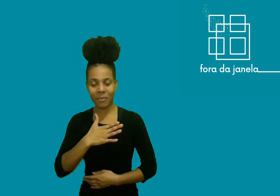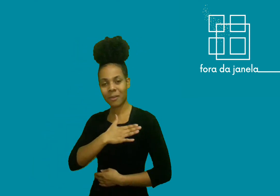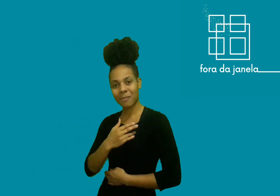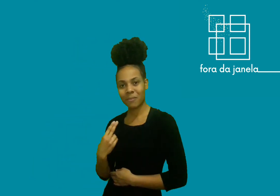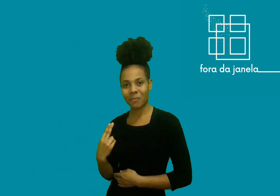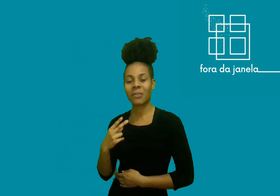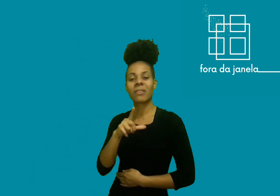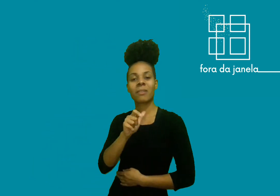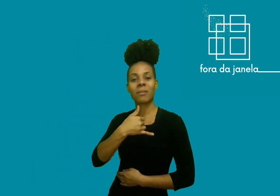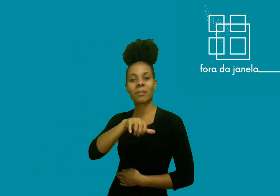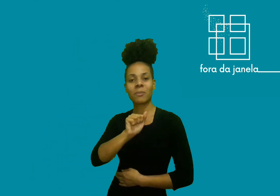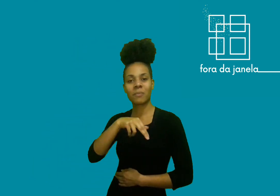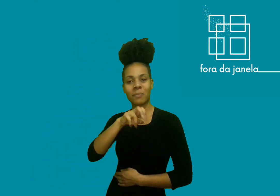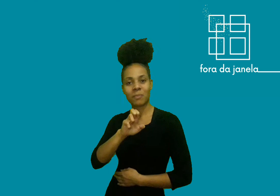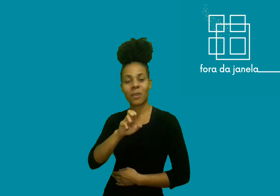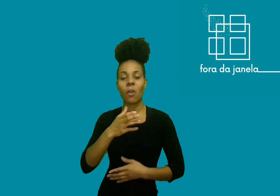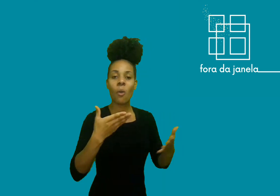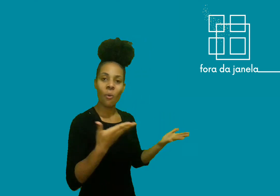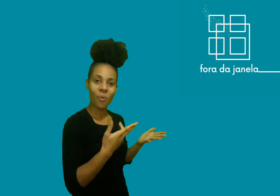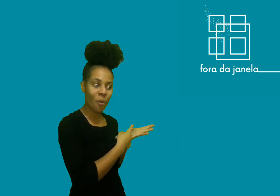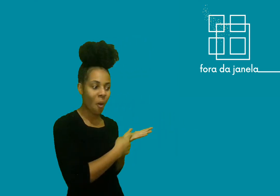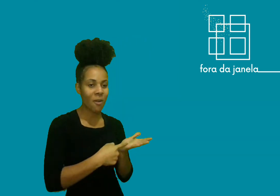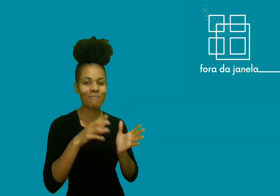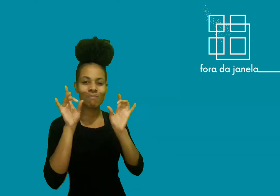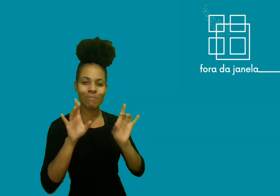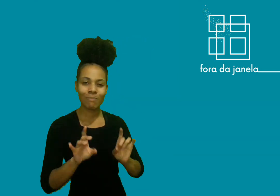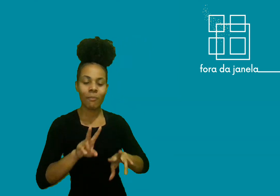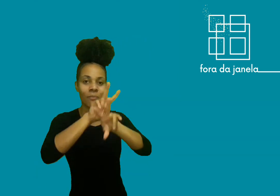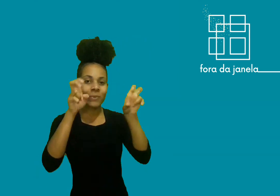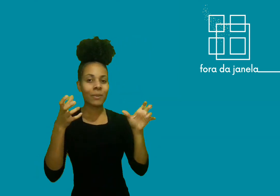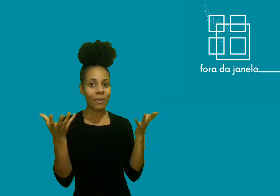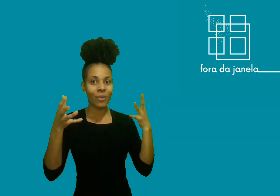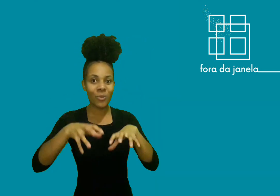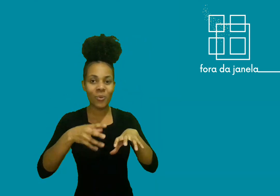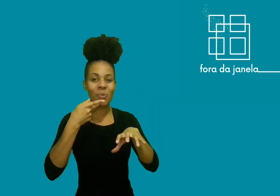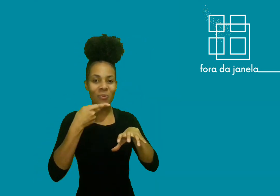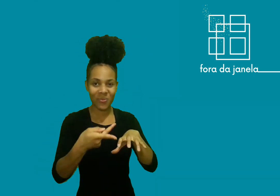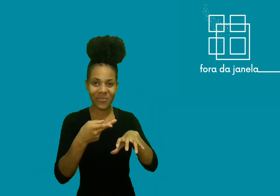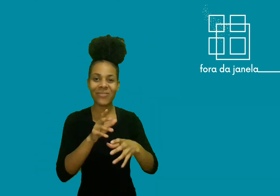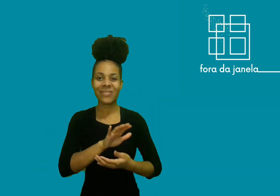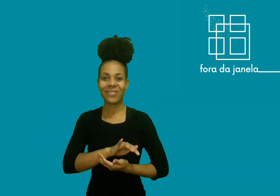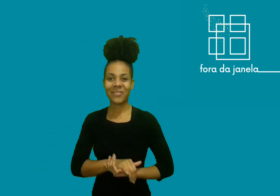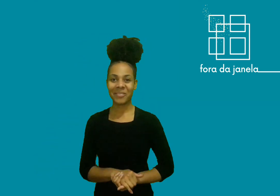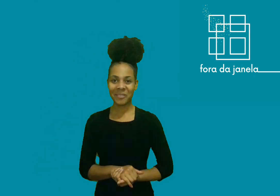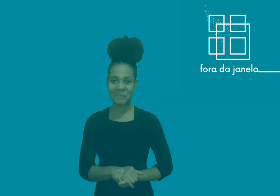inclusão. Então a gente vai começar esse episódio dizendo que vocês já perceberam que o Fora da Janela é um podcast